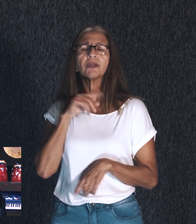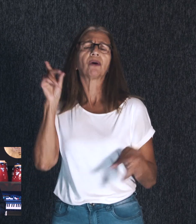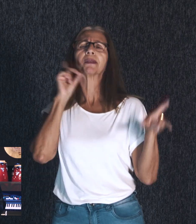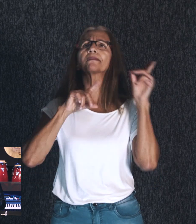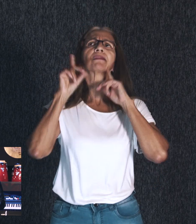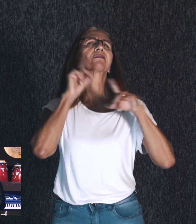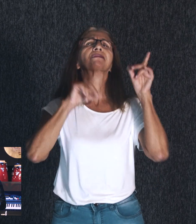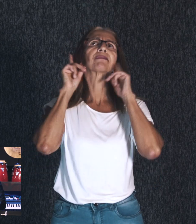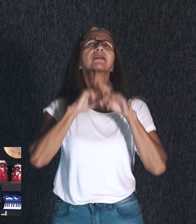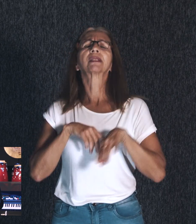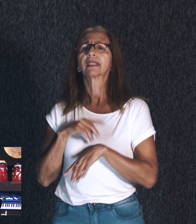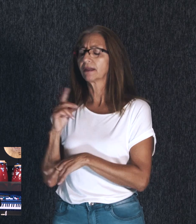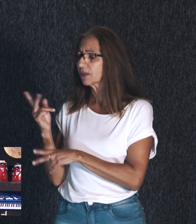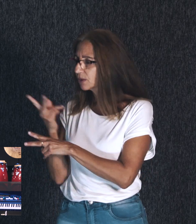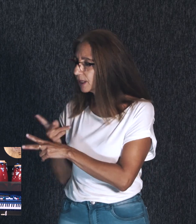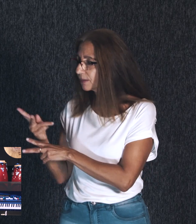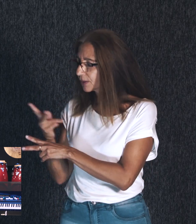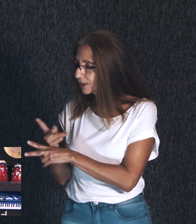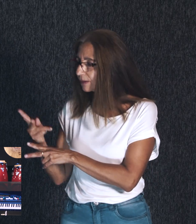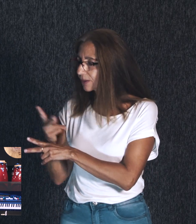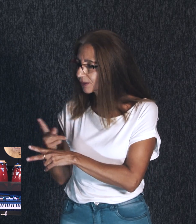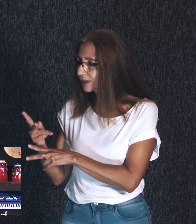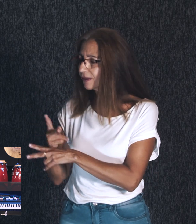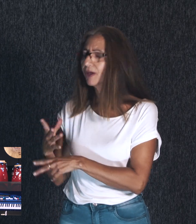não parava, até que